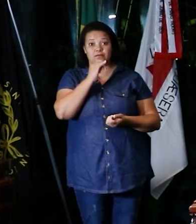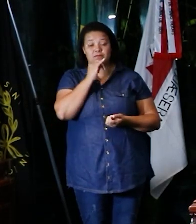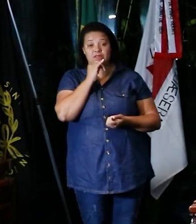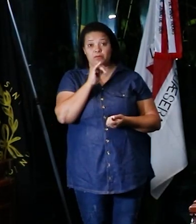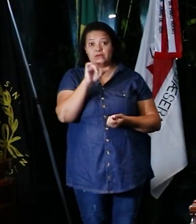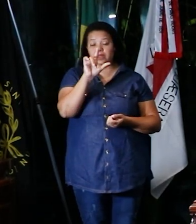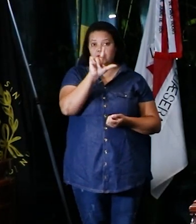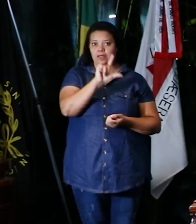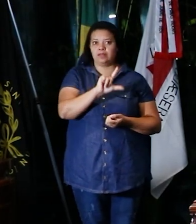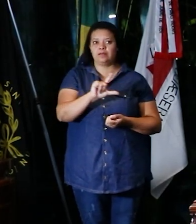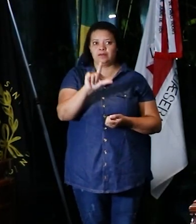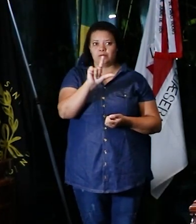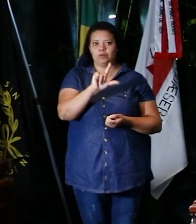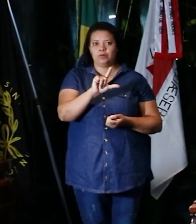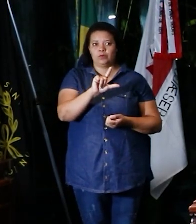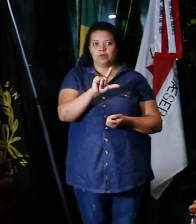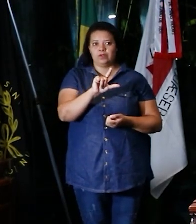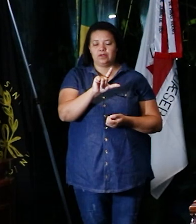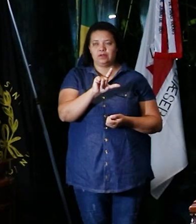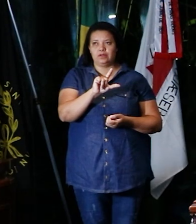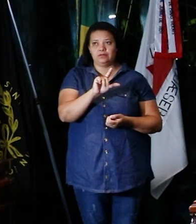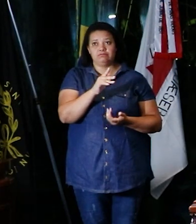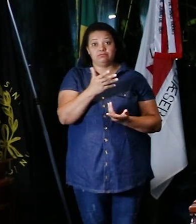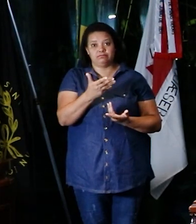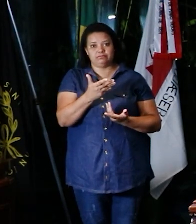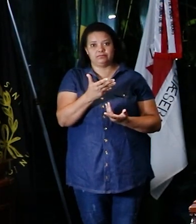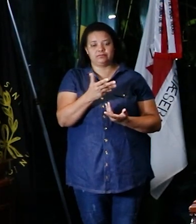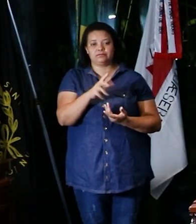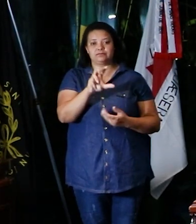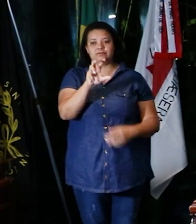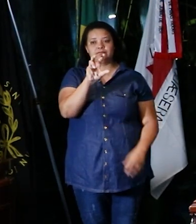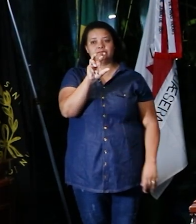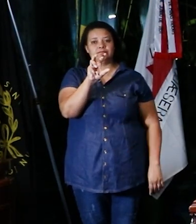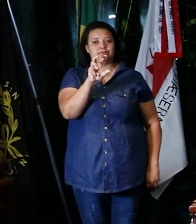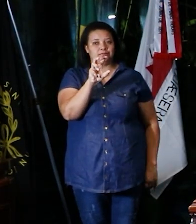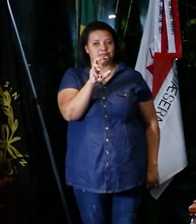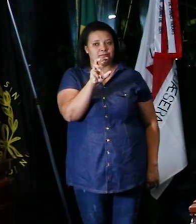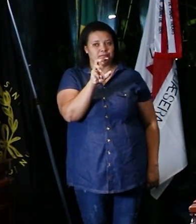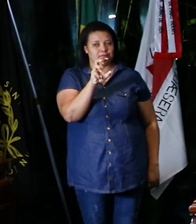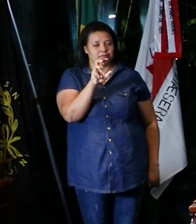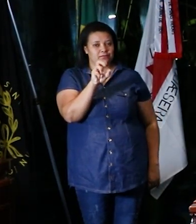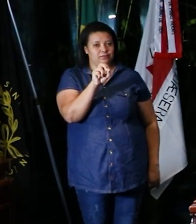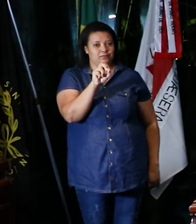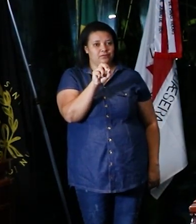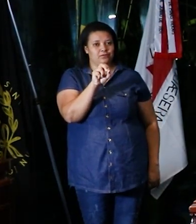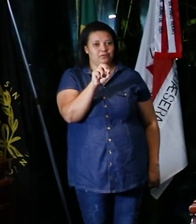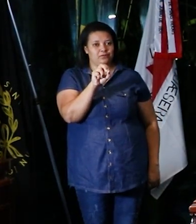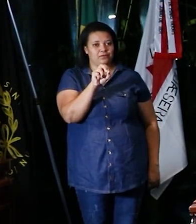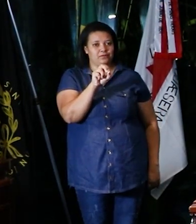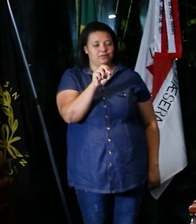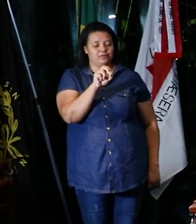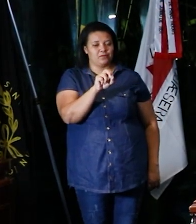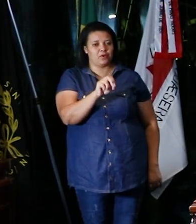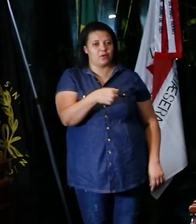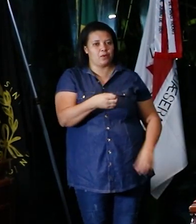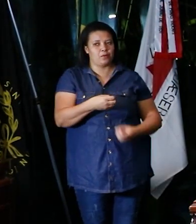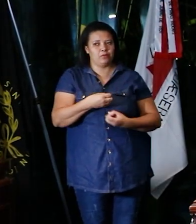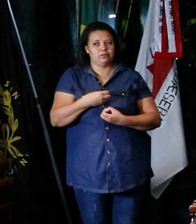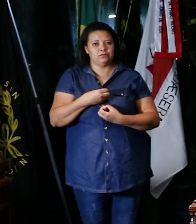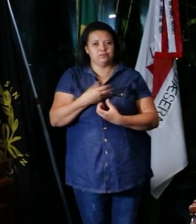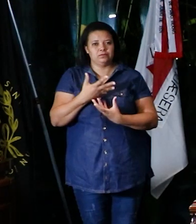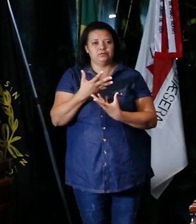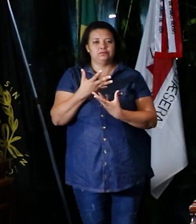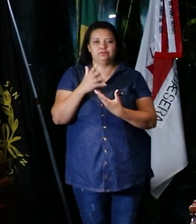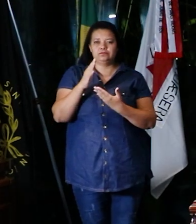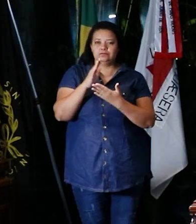literatura, e aí não, nem estranha a gente, são 50 que, ao longo dos poemas ou